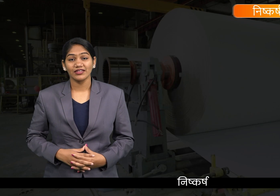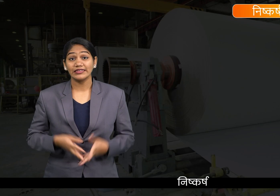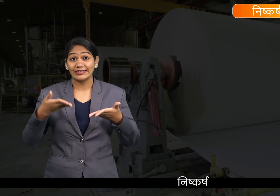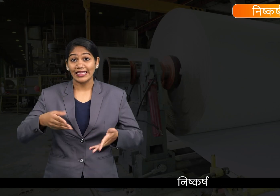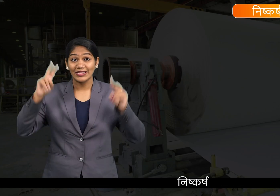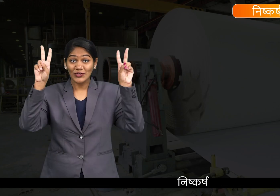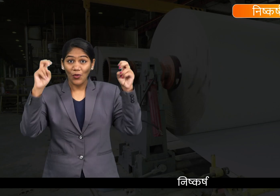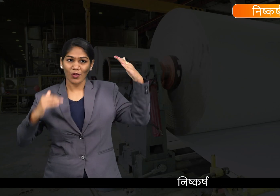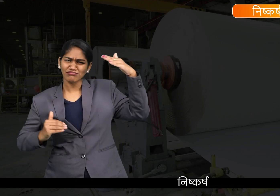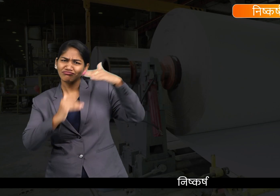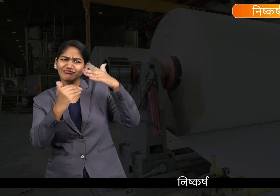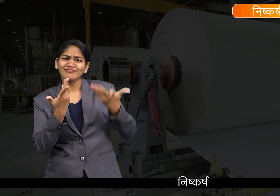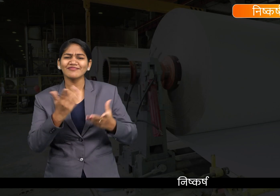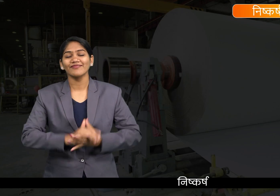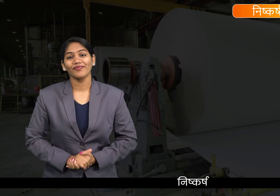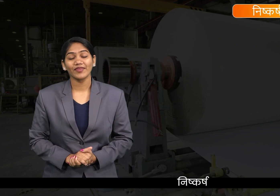निष्कर्ष।